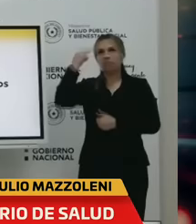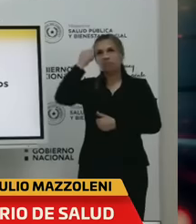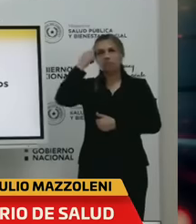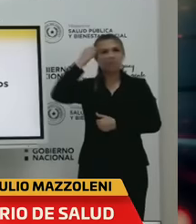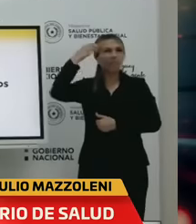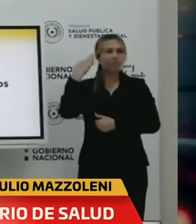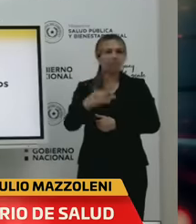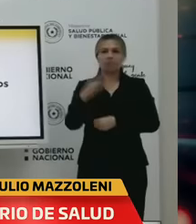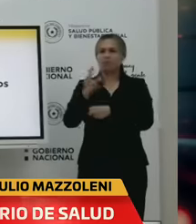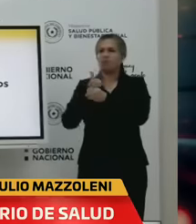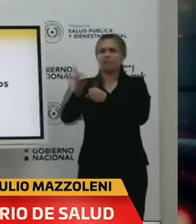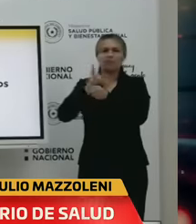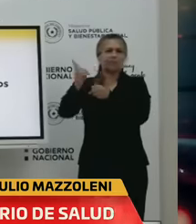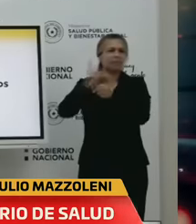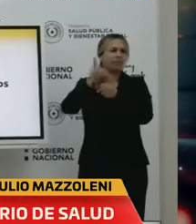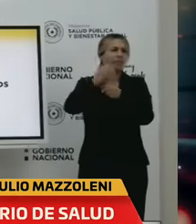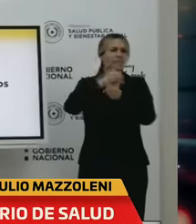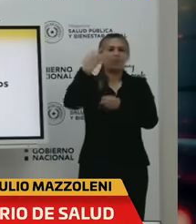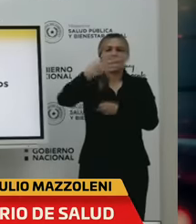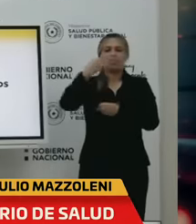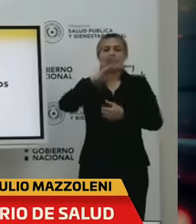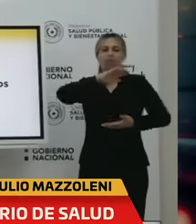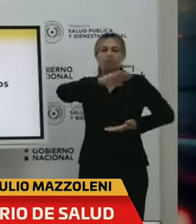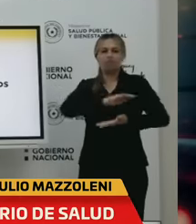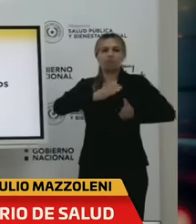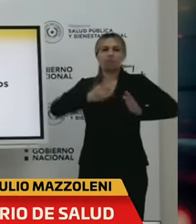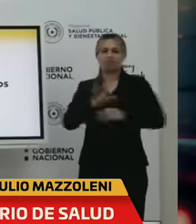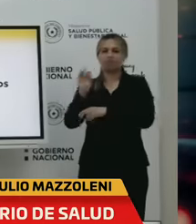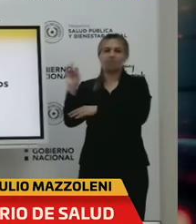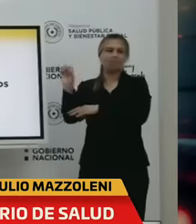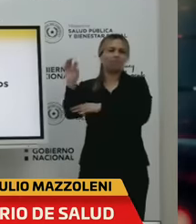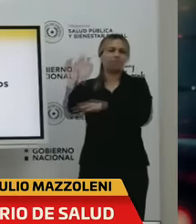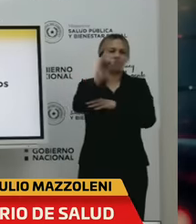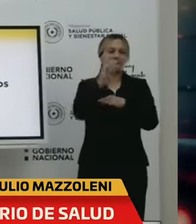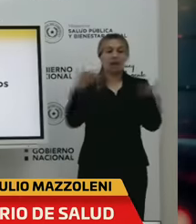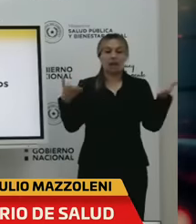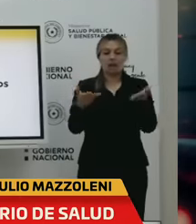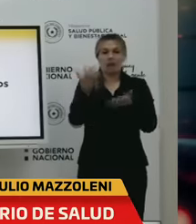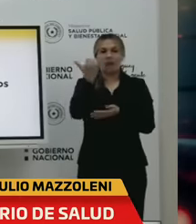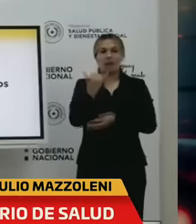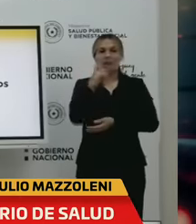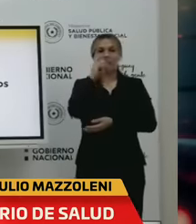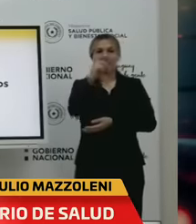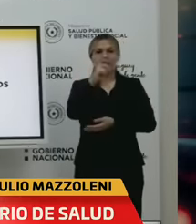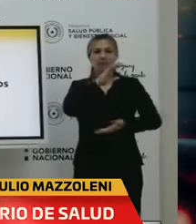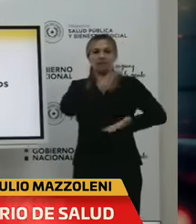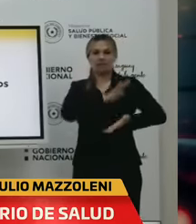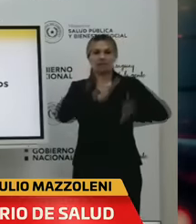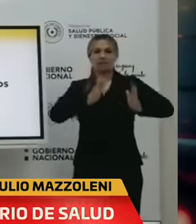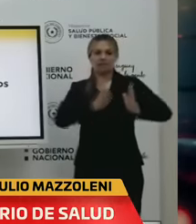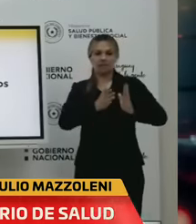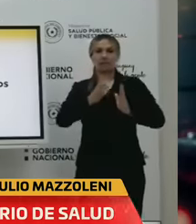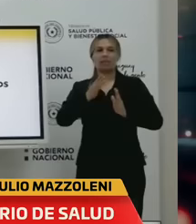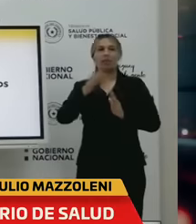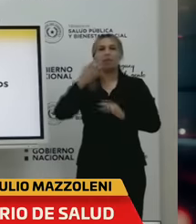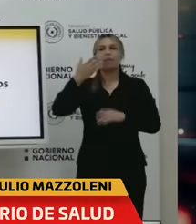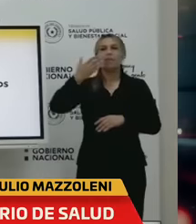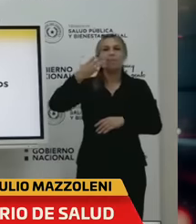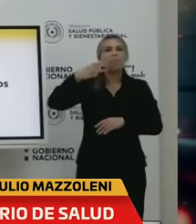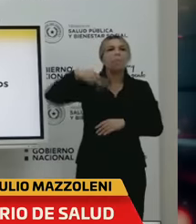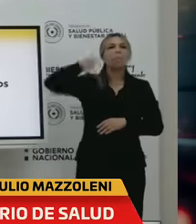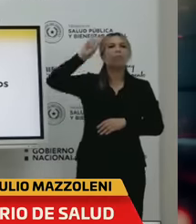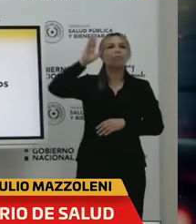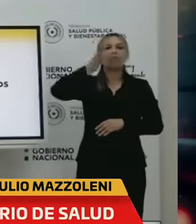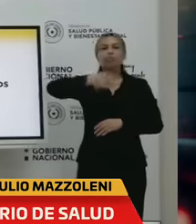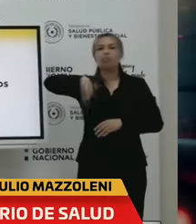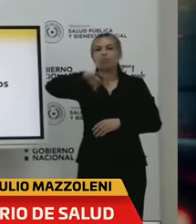tengan al menos un mamógrafo. En este momento tenemos 7 mamógrafos más y bueno, se cubren algunas prioridades en